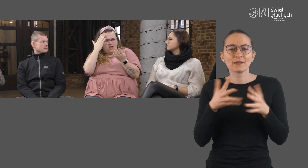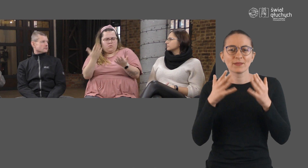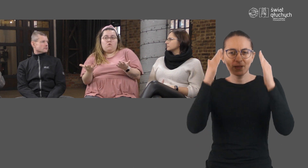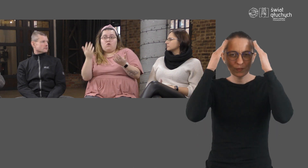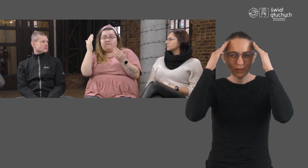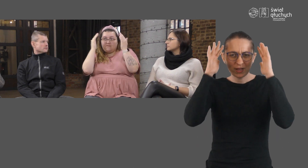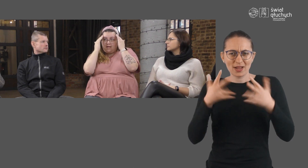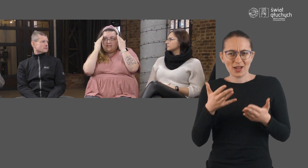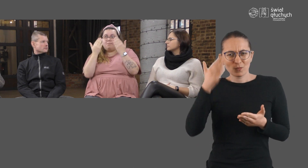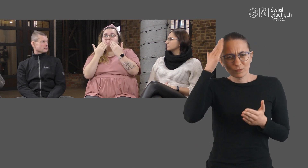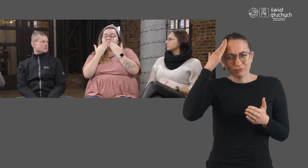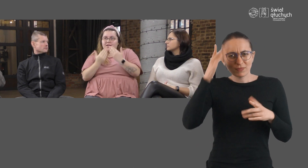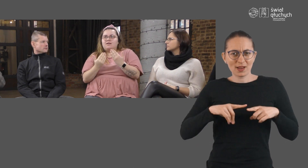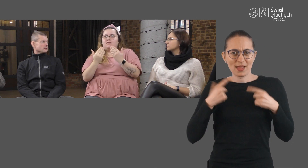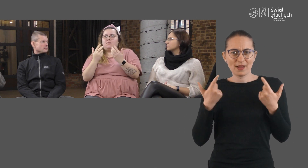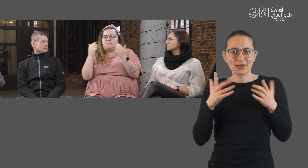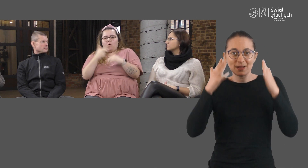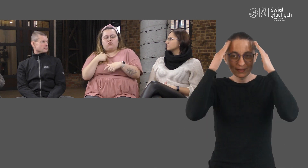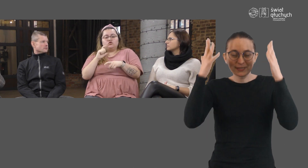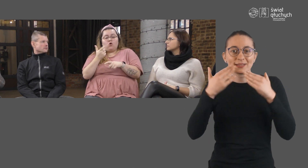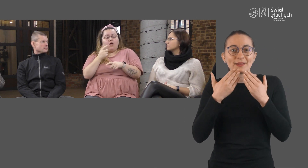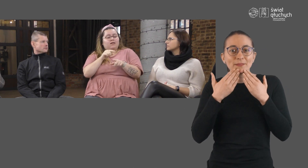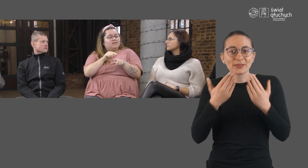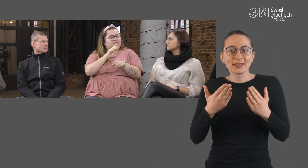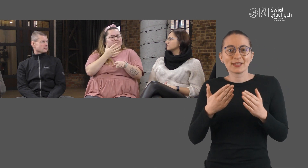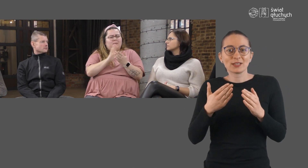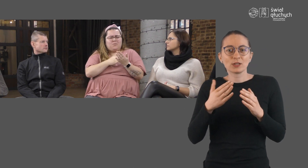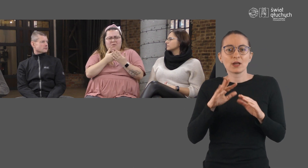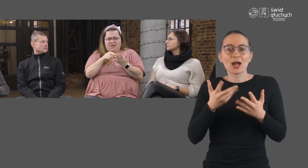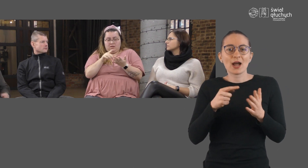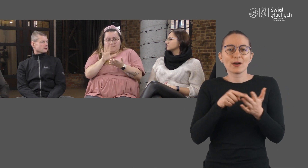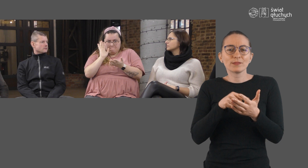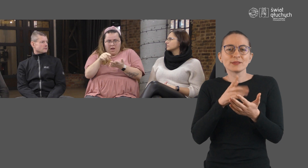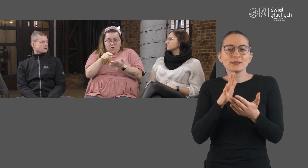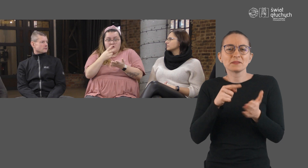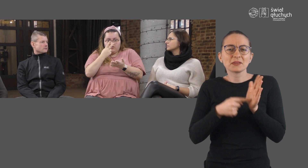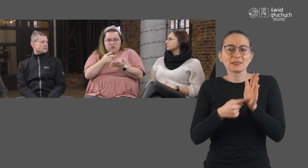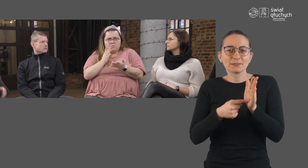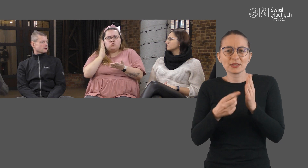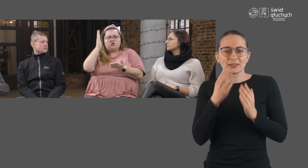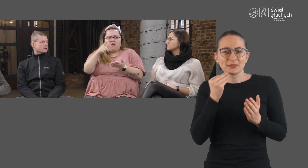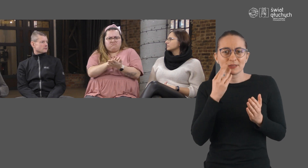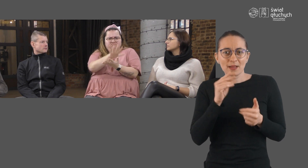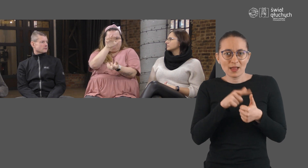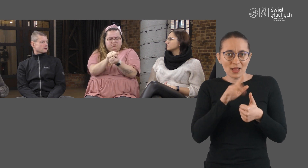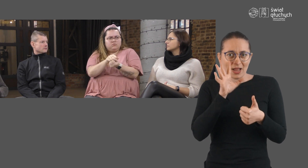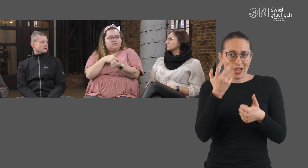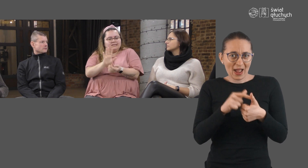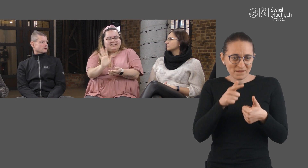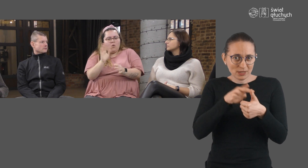Po co jest wiedza, świadomość? Dzięki temu na przykład